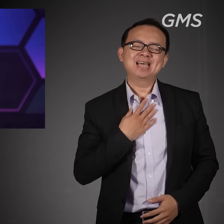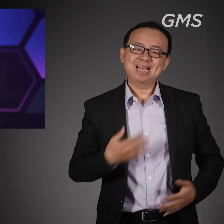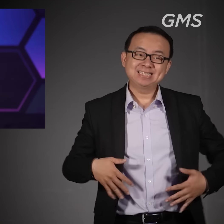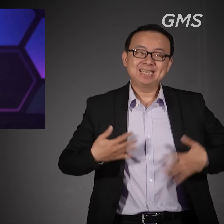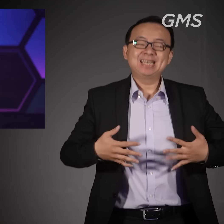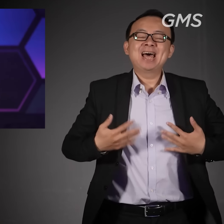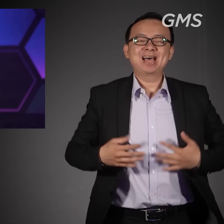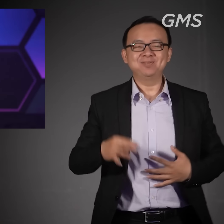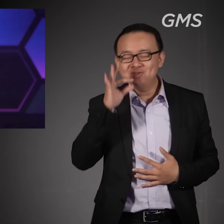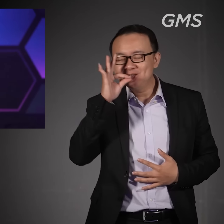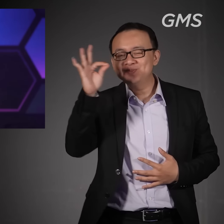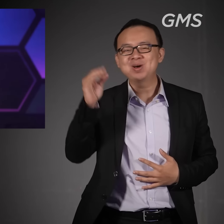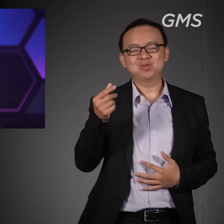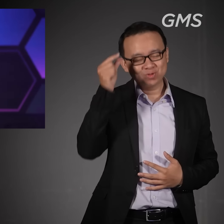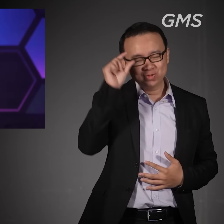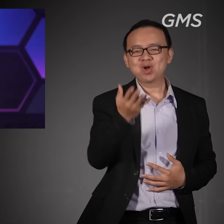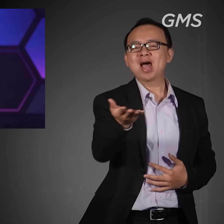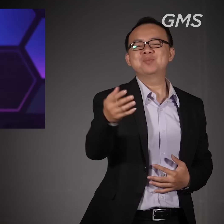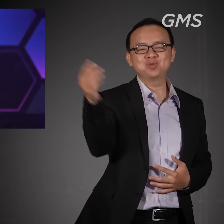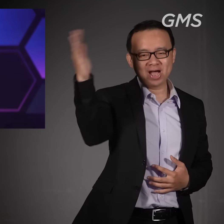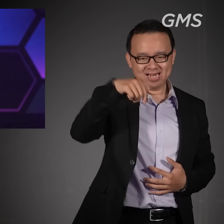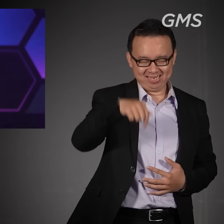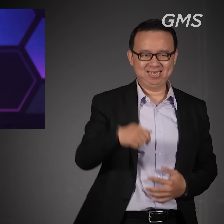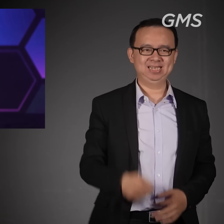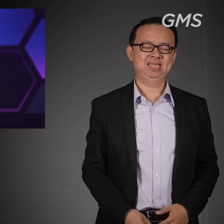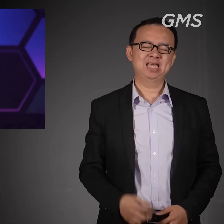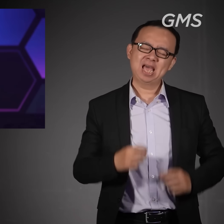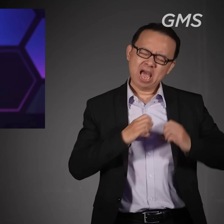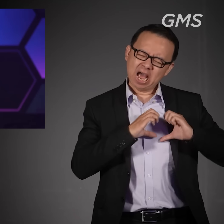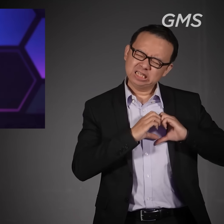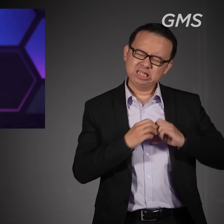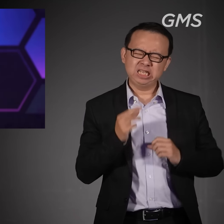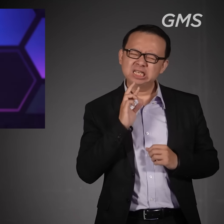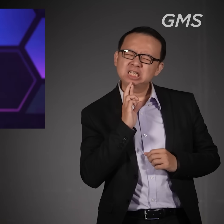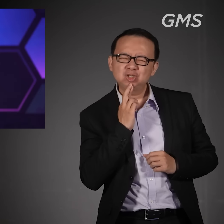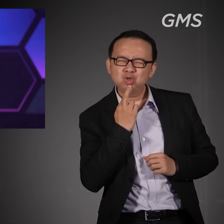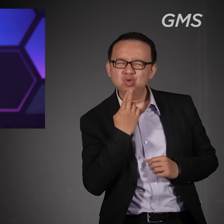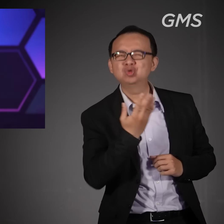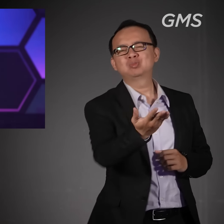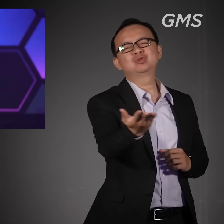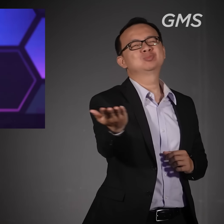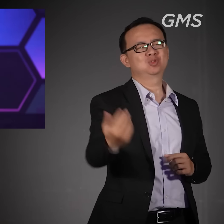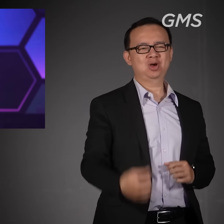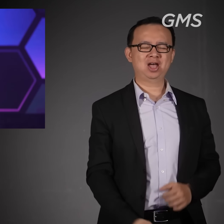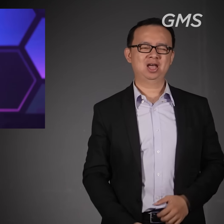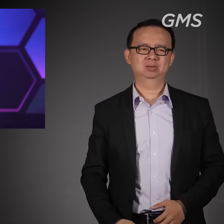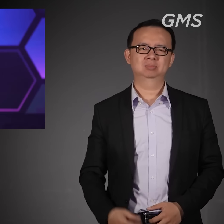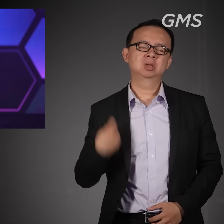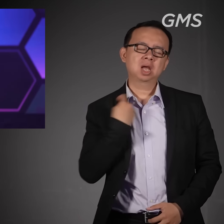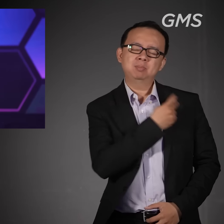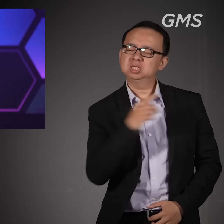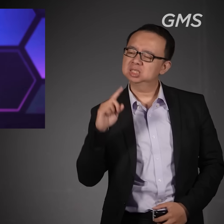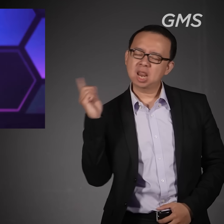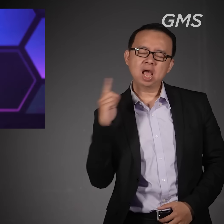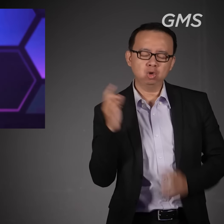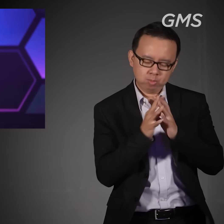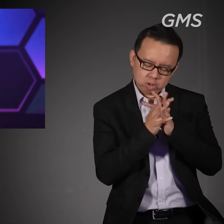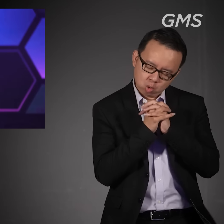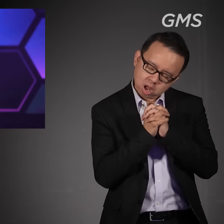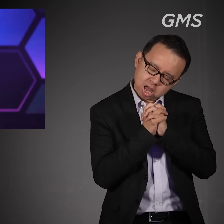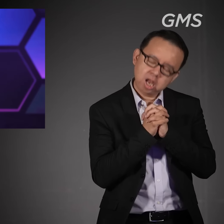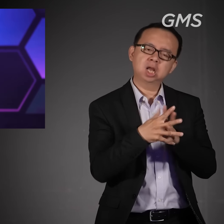ini. Hati selalu merindukan jemaat. Dan kami selalu mendoakan Anda agar Anda